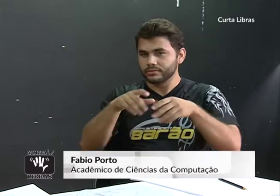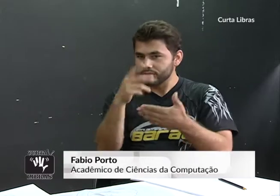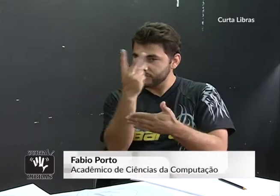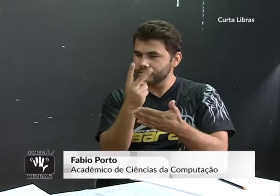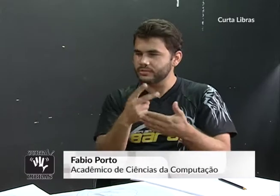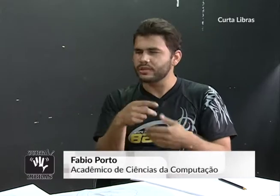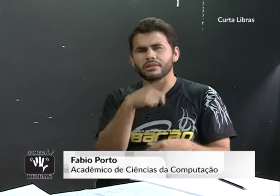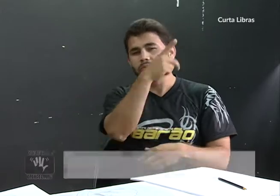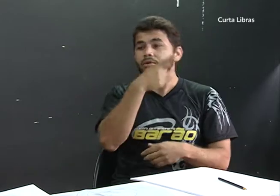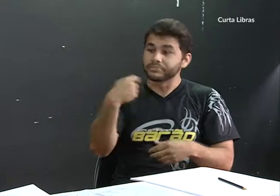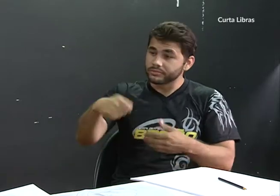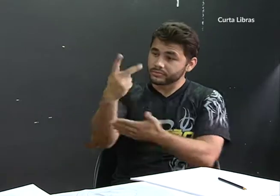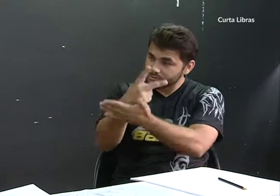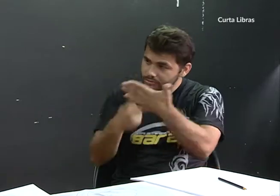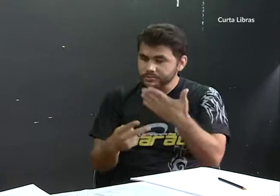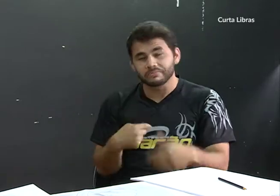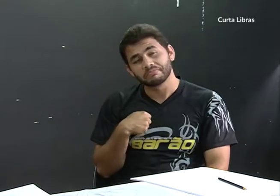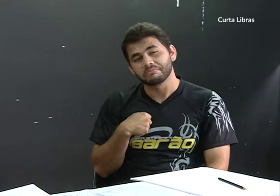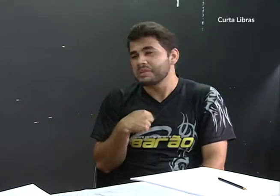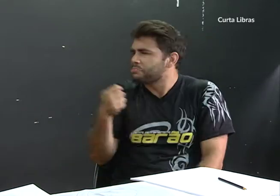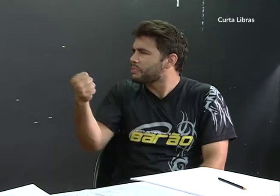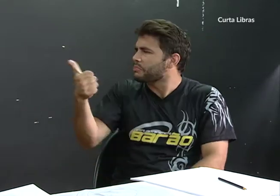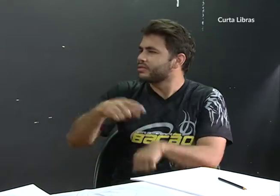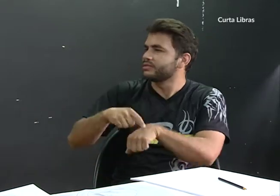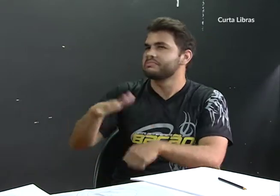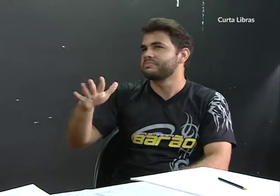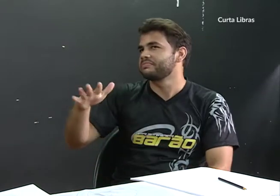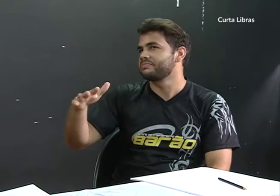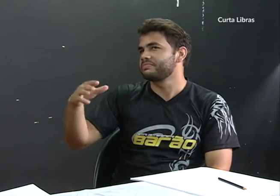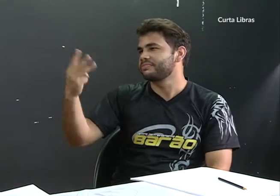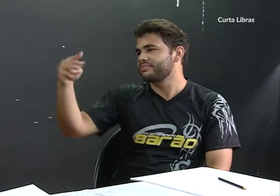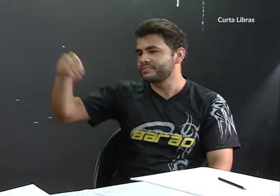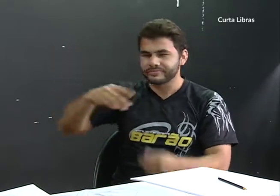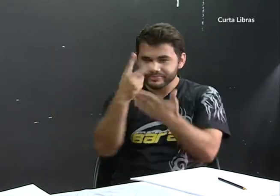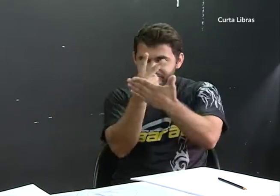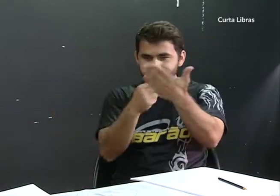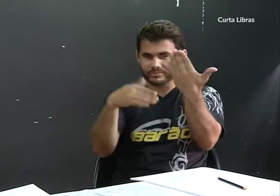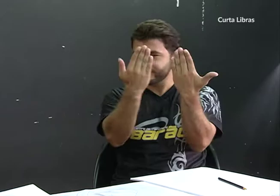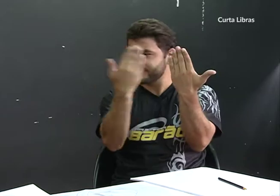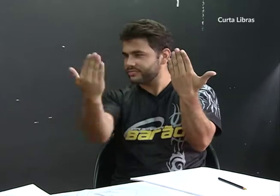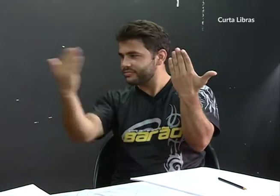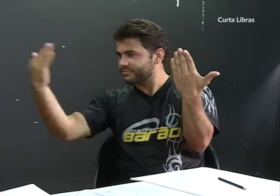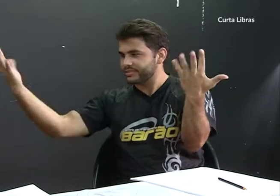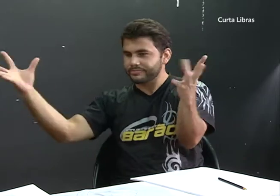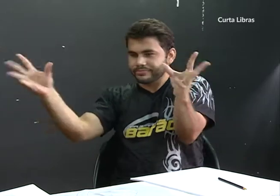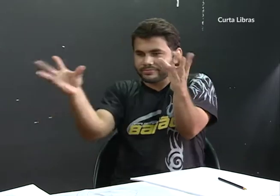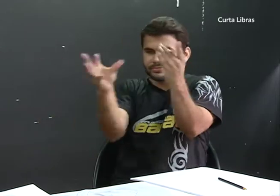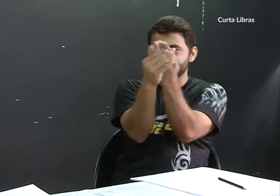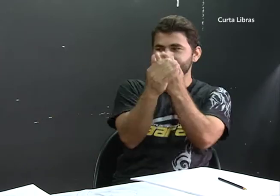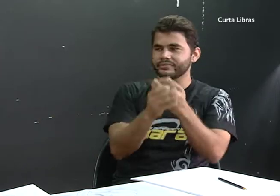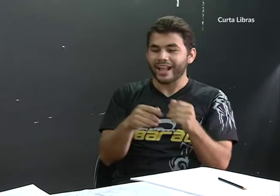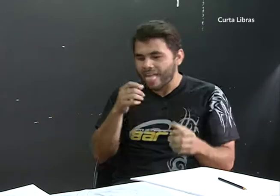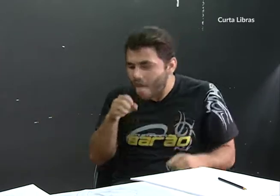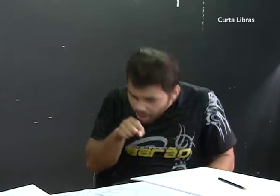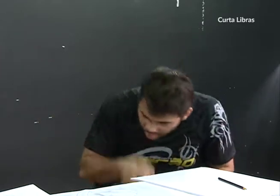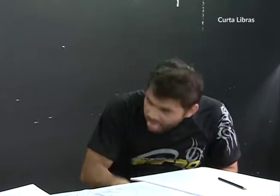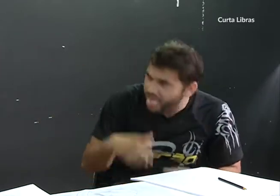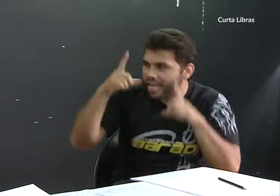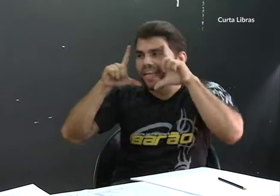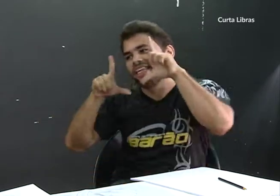arte digital. Eu consegui criar um desenho com um movimento em cerca de 3 minutos. Ficou bem interessante,